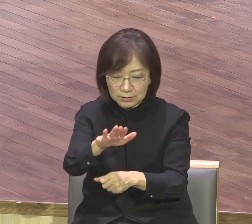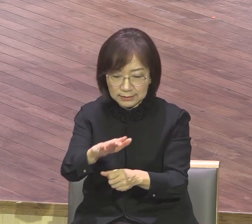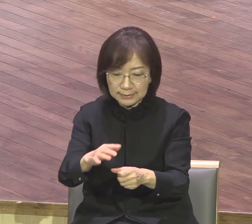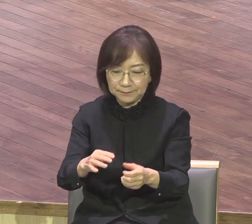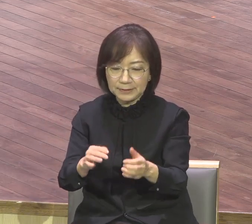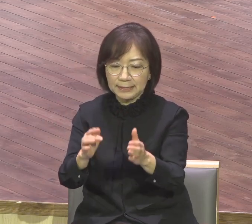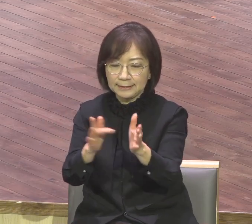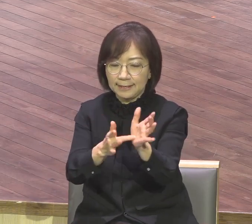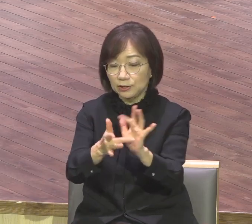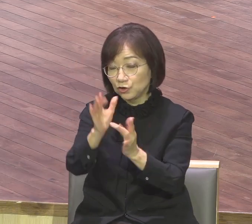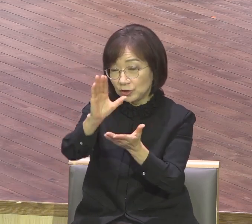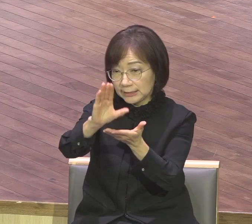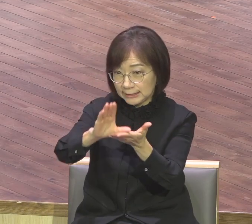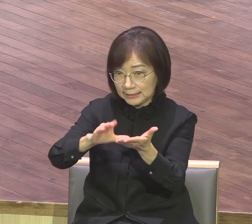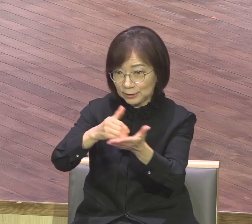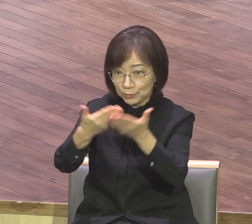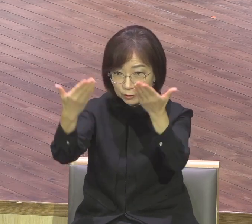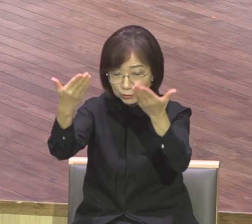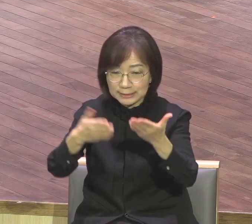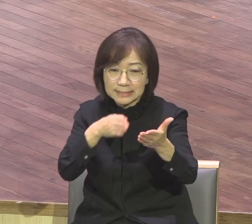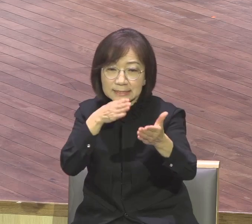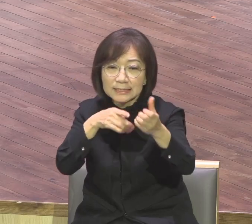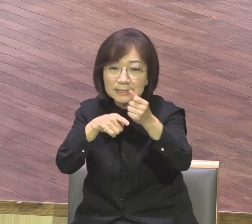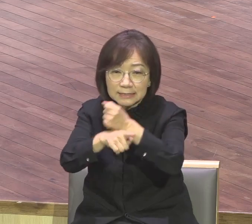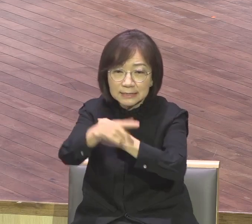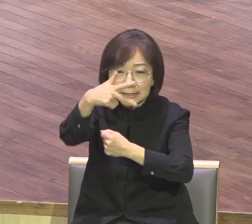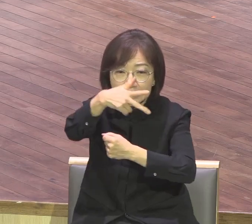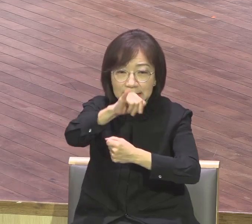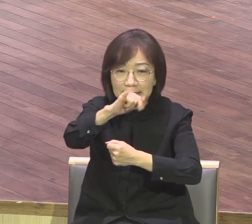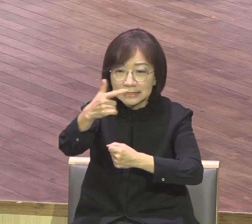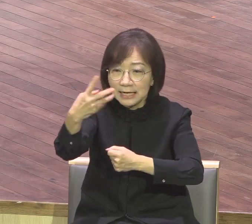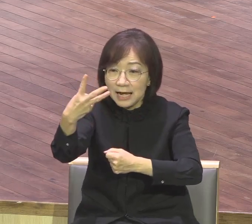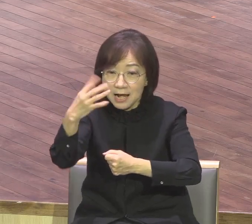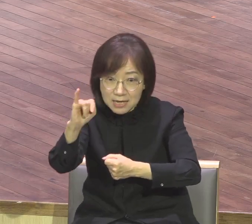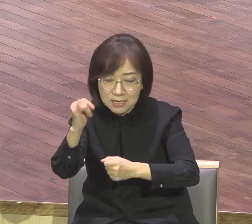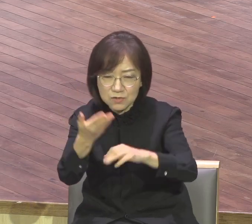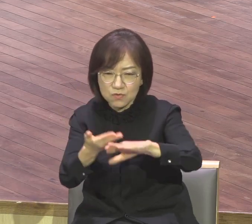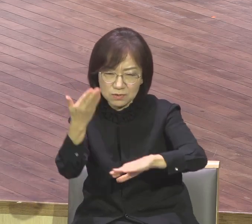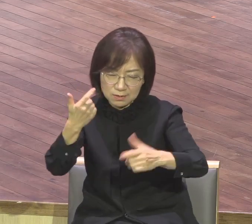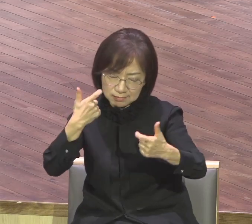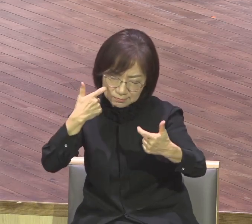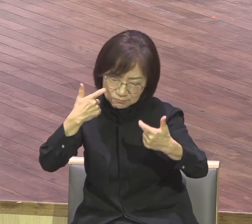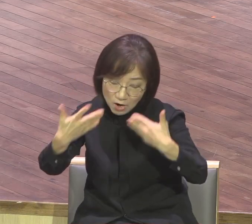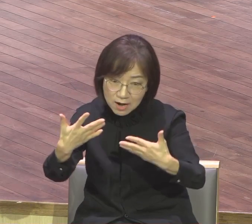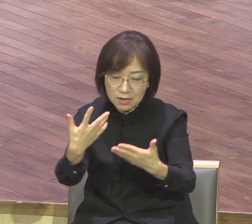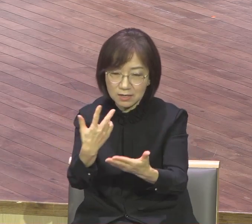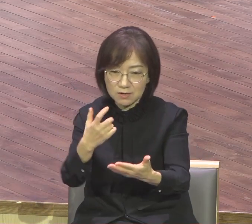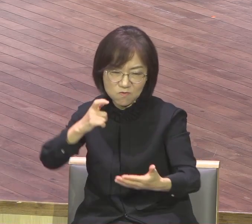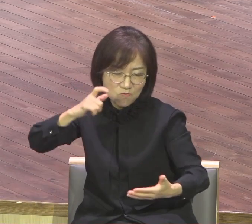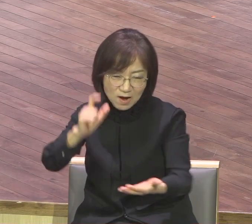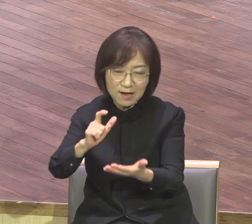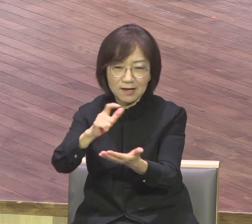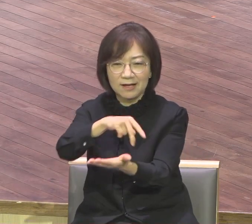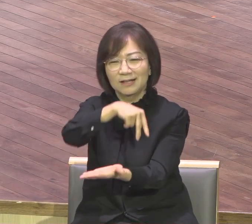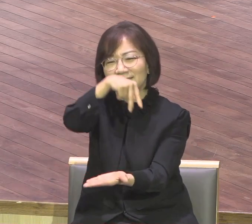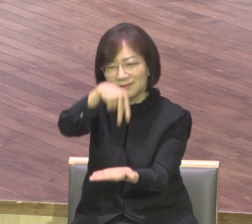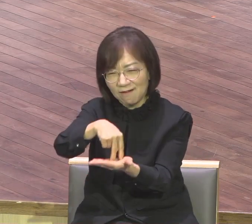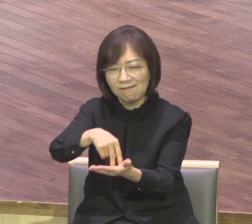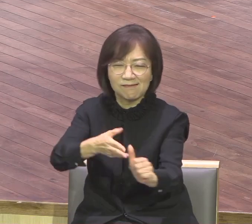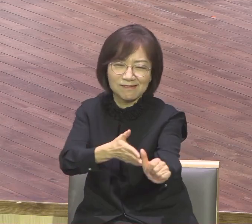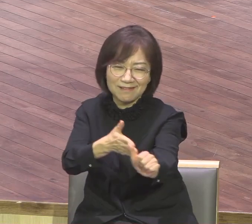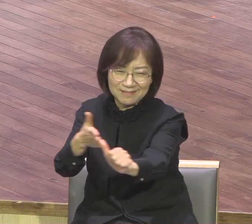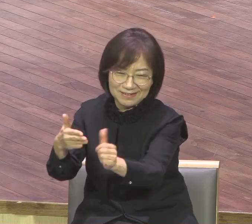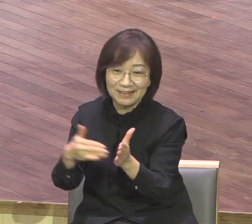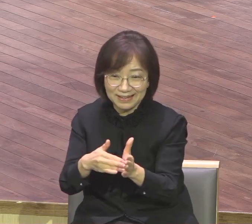서라 이 말이에요. La palabra estar parado dentro de Cristo quiere que nosotros estemos firmes en la verdad del Señor. 왜